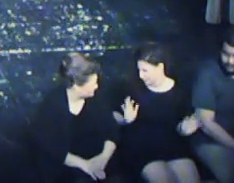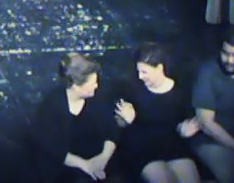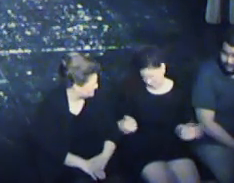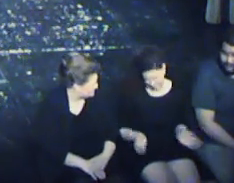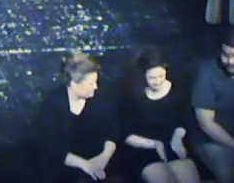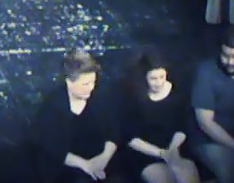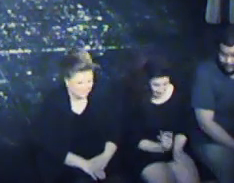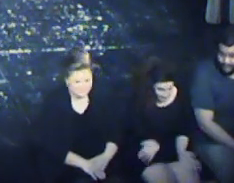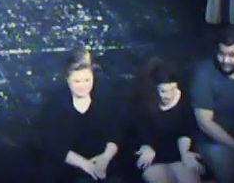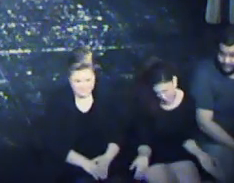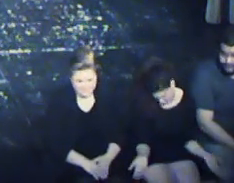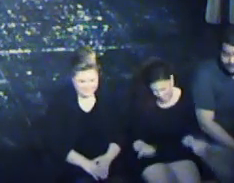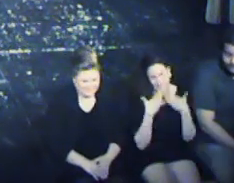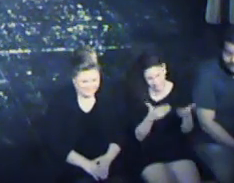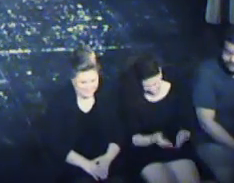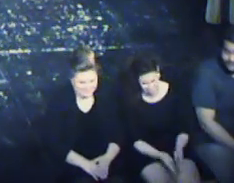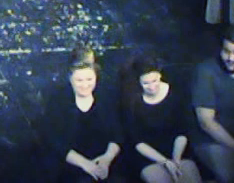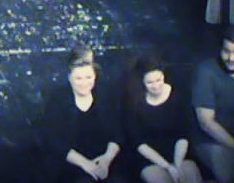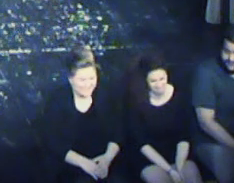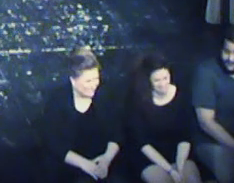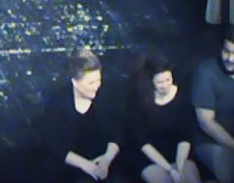o no? Gracias.